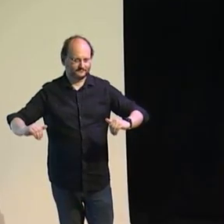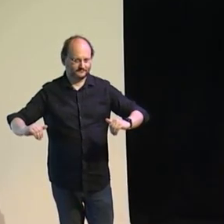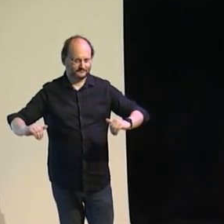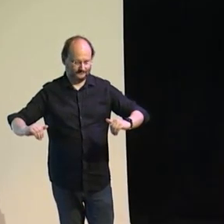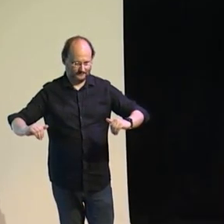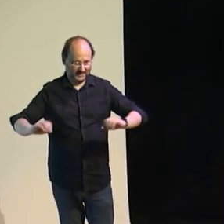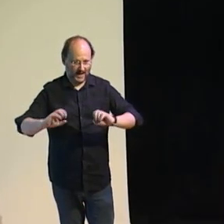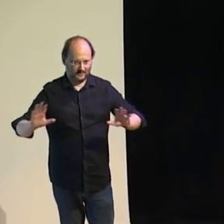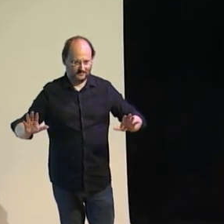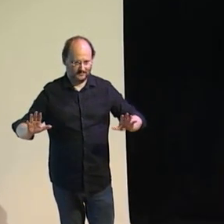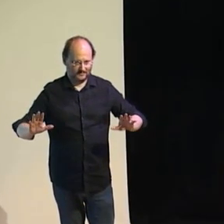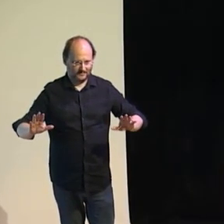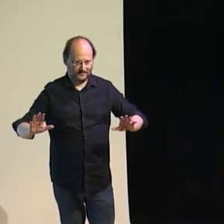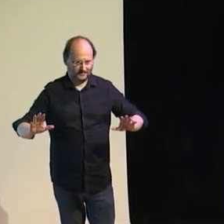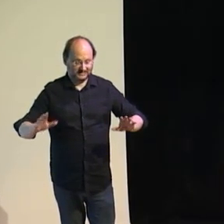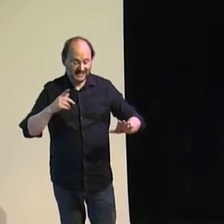signes. D'accord? C'est clair?